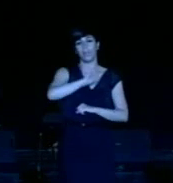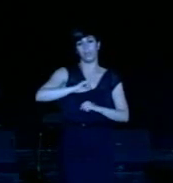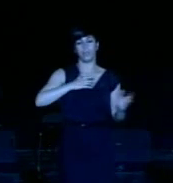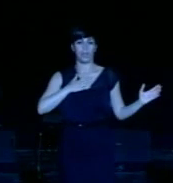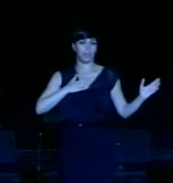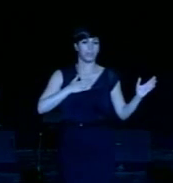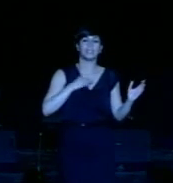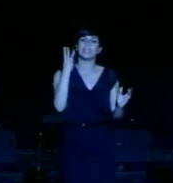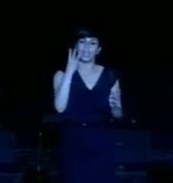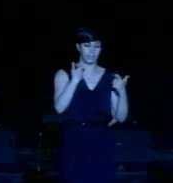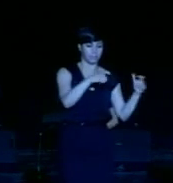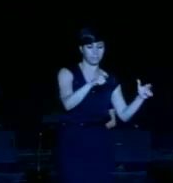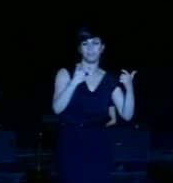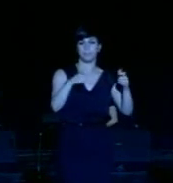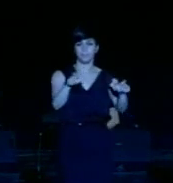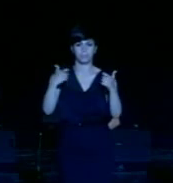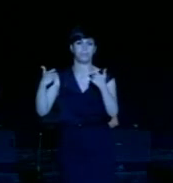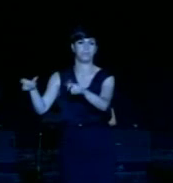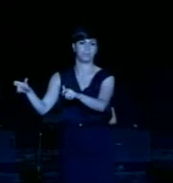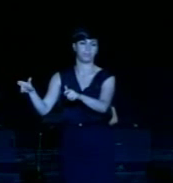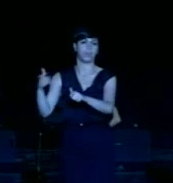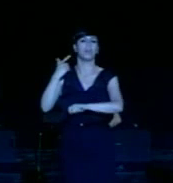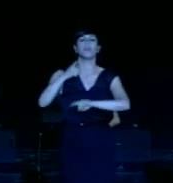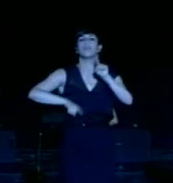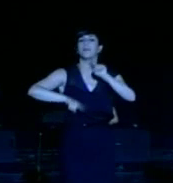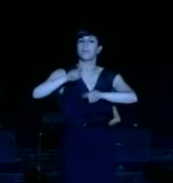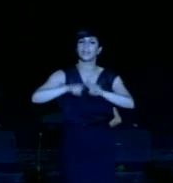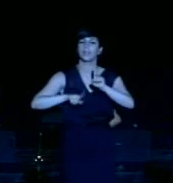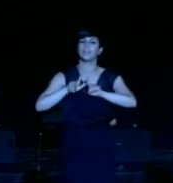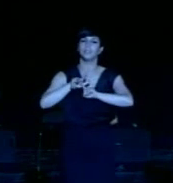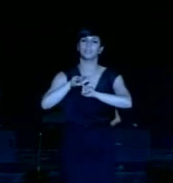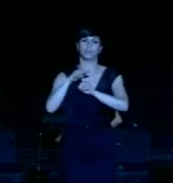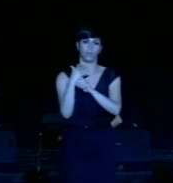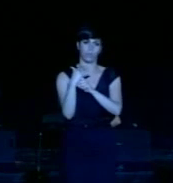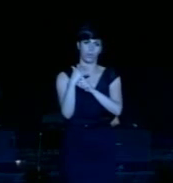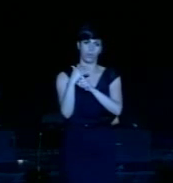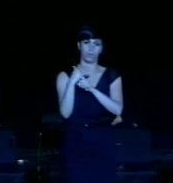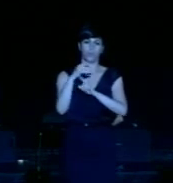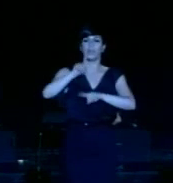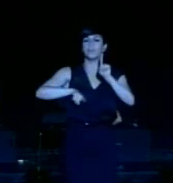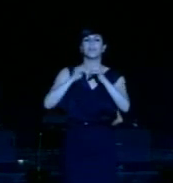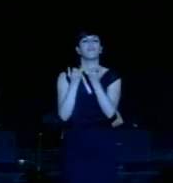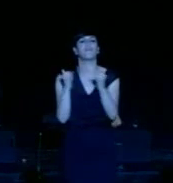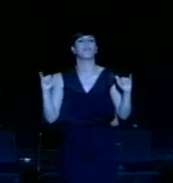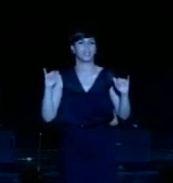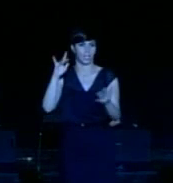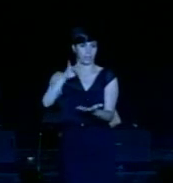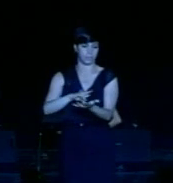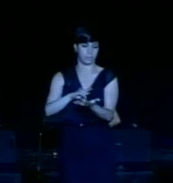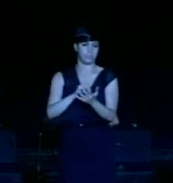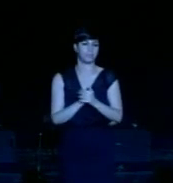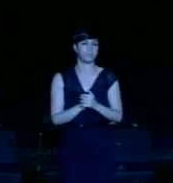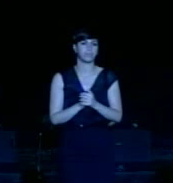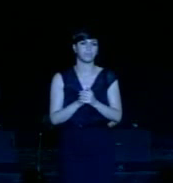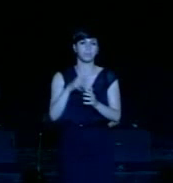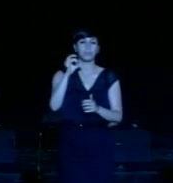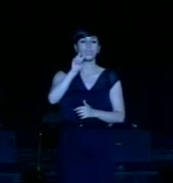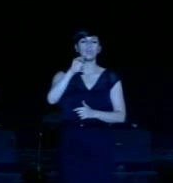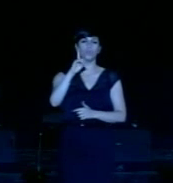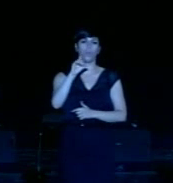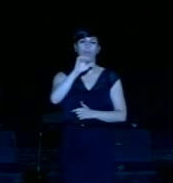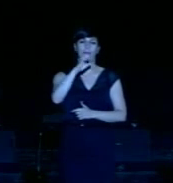tres categorías que podían bailar según la situación, según la festividad que se realizaba.